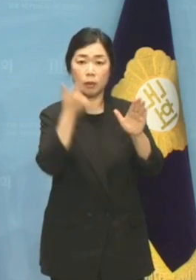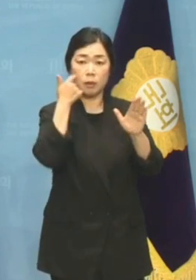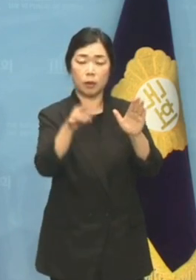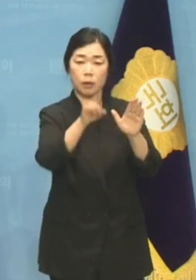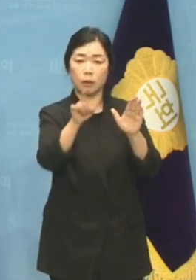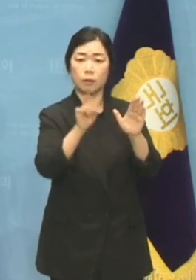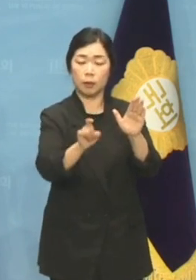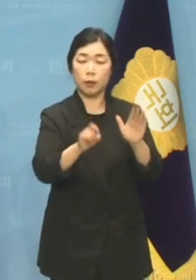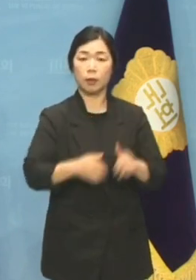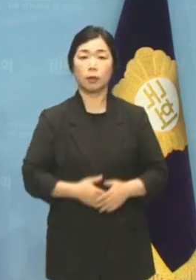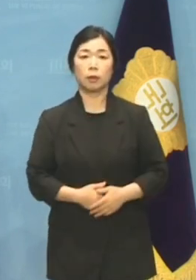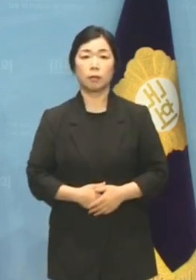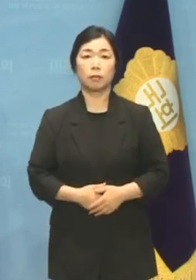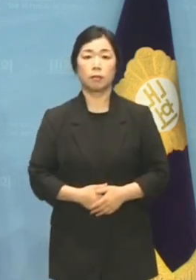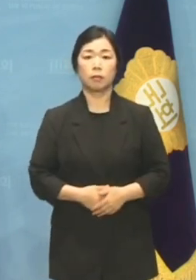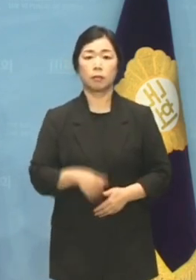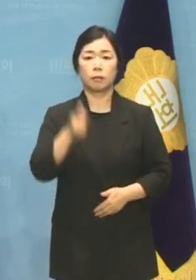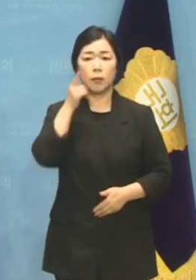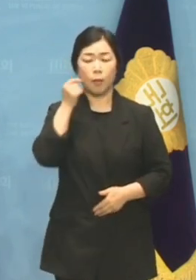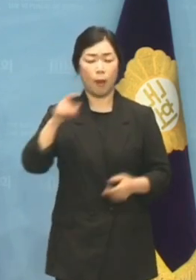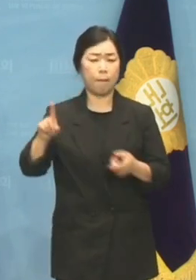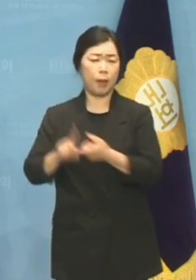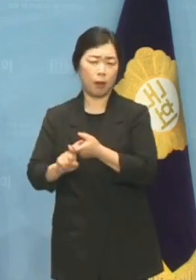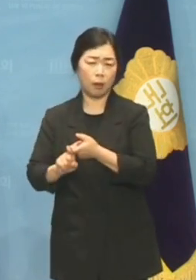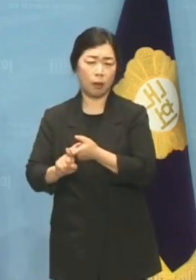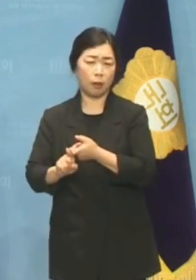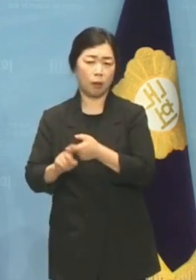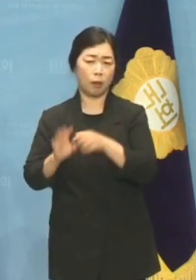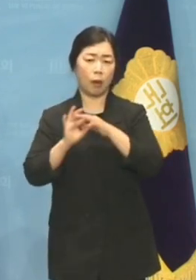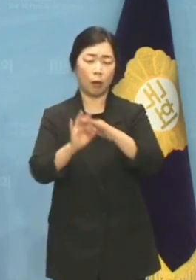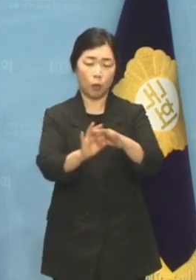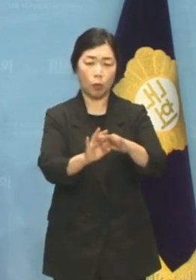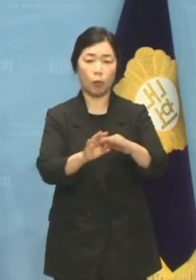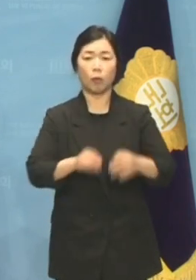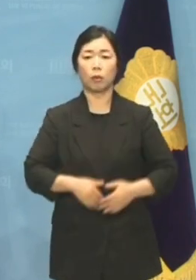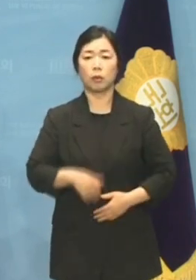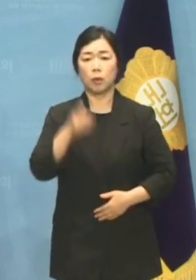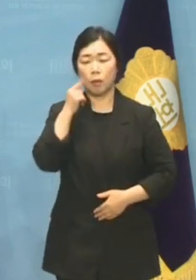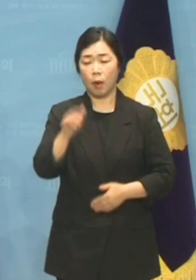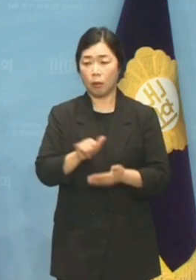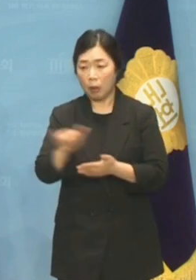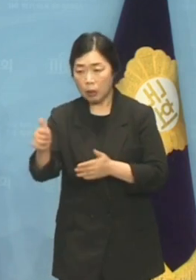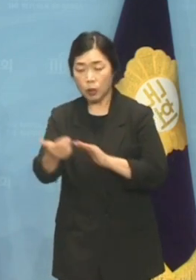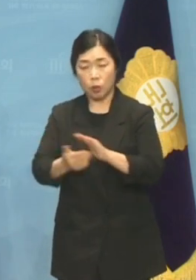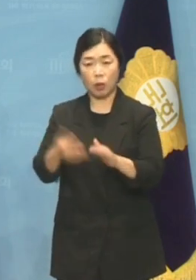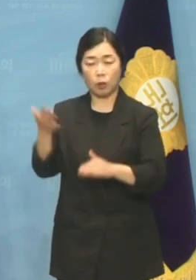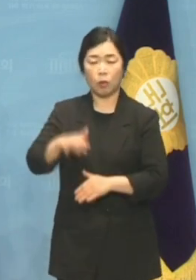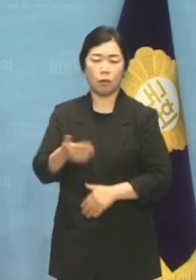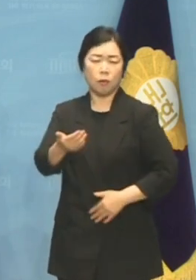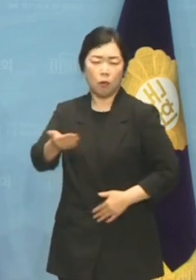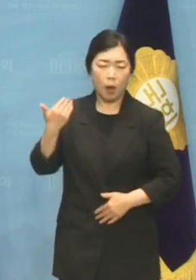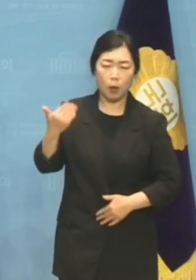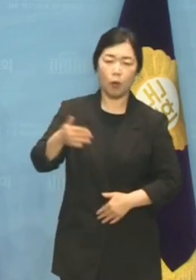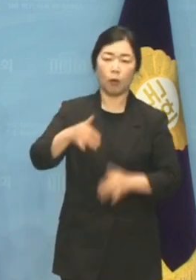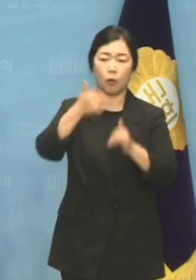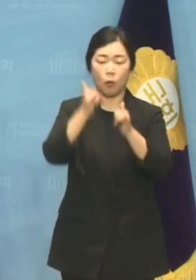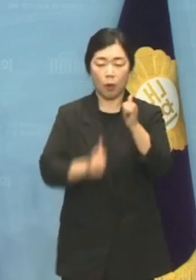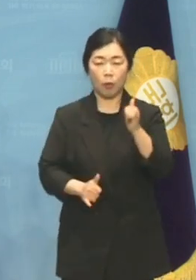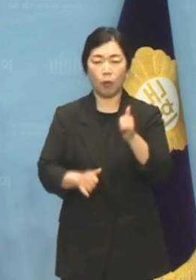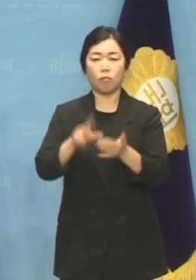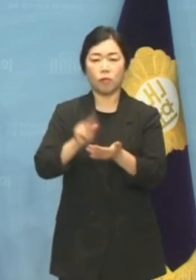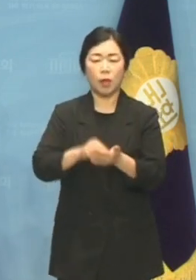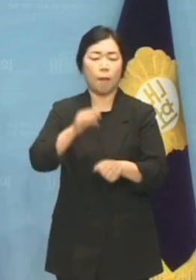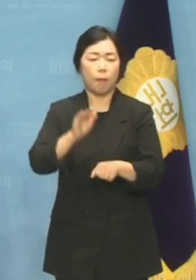않을 수 없습니다. 윤석열 대통령은 지난 방일 직후에도 이미 수십 차례에 걸쳐 과거사 문제를